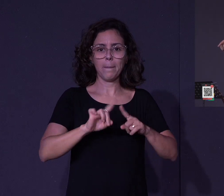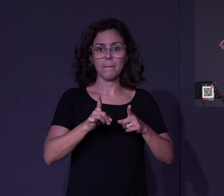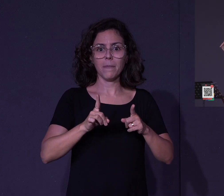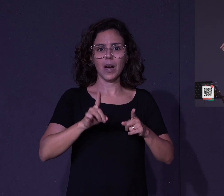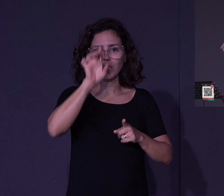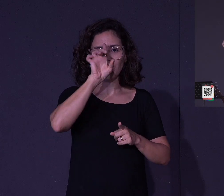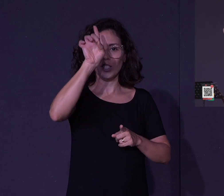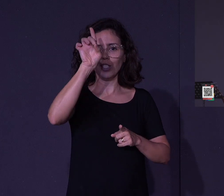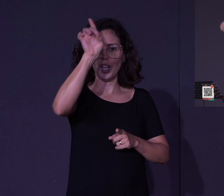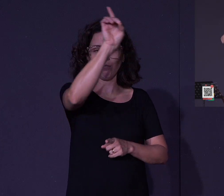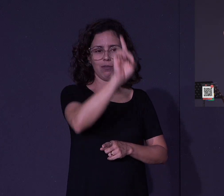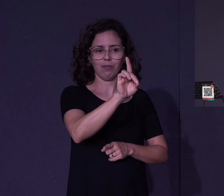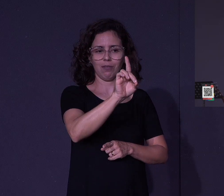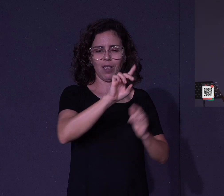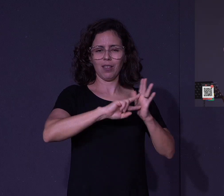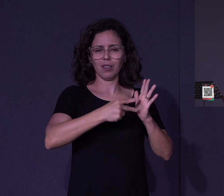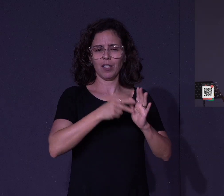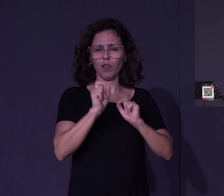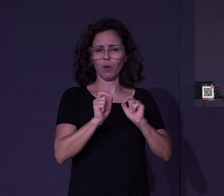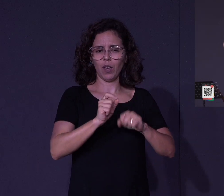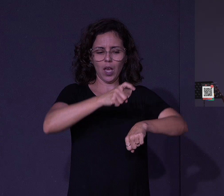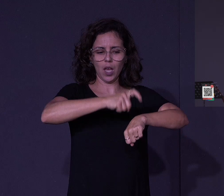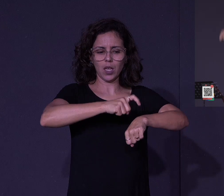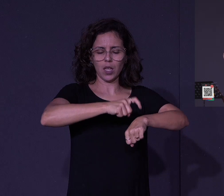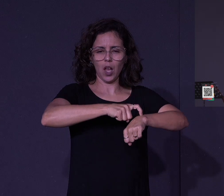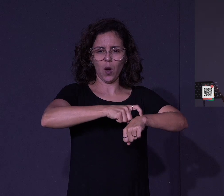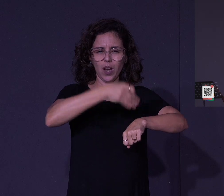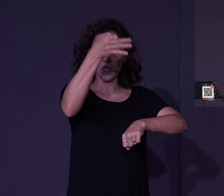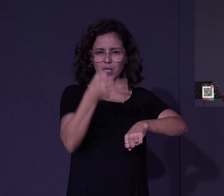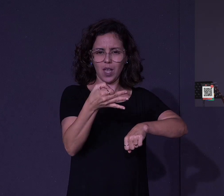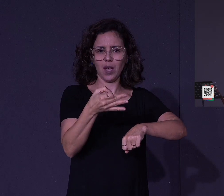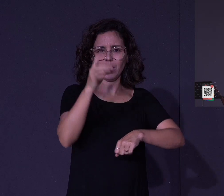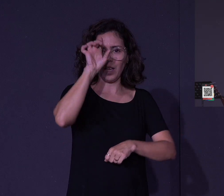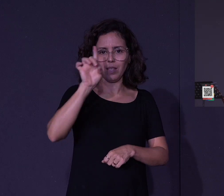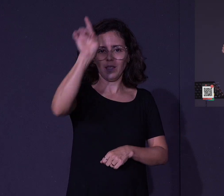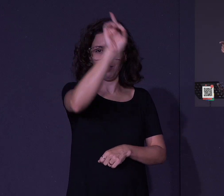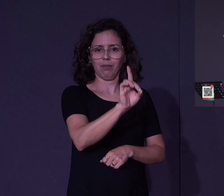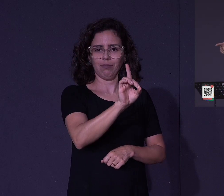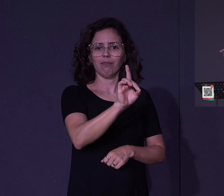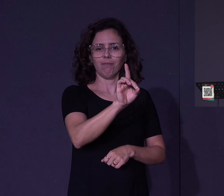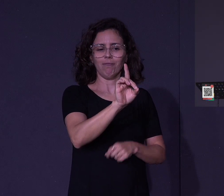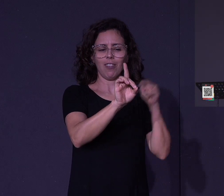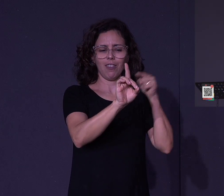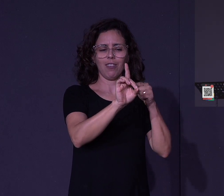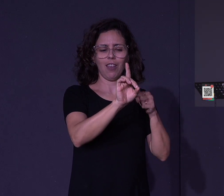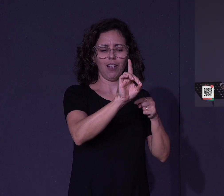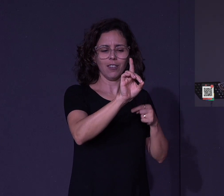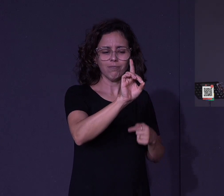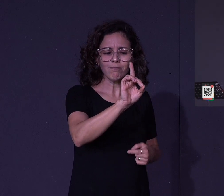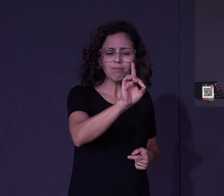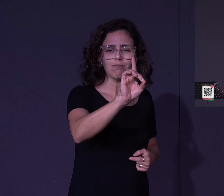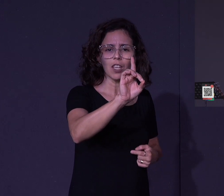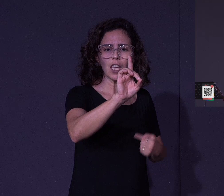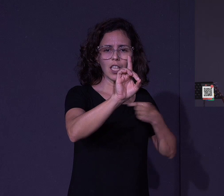o pastor no vale tenebroso de trevas e morte. Ele nos conduz a águas tranquilas, Ele nos conduz a